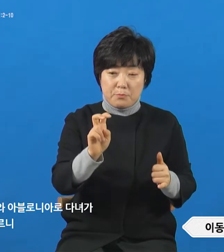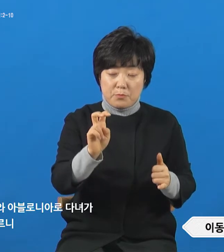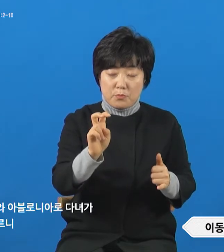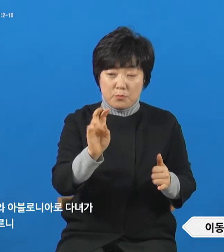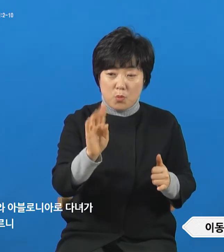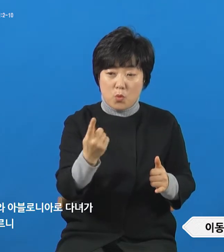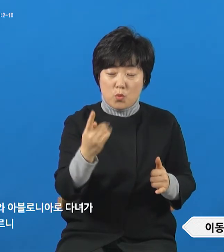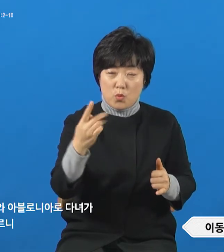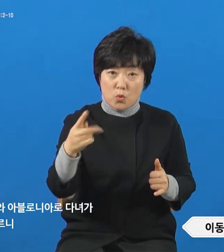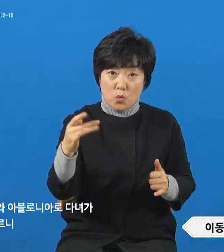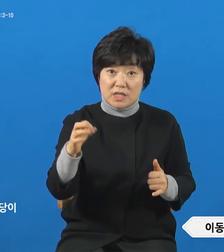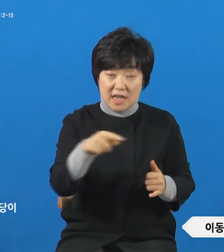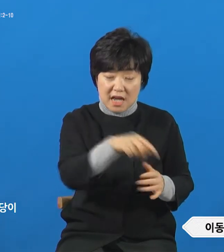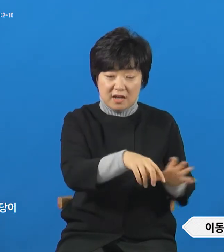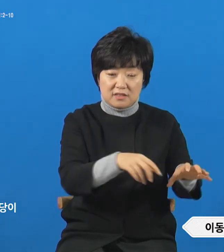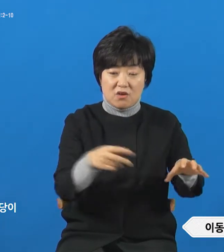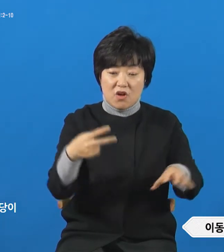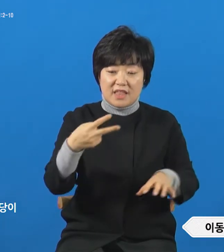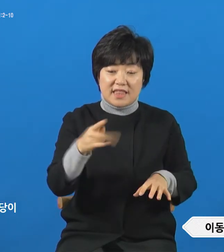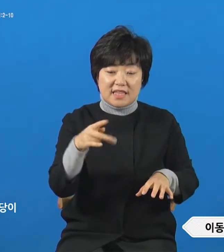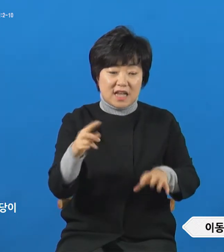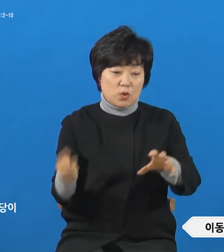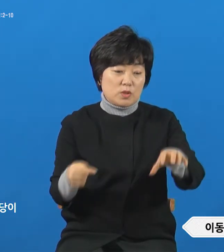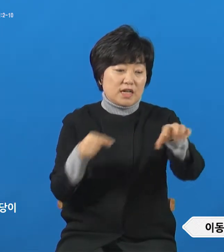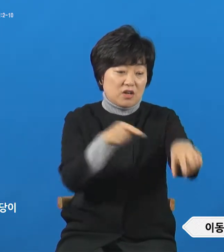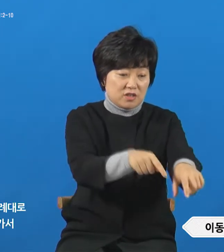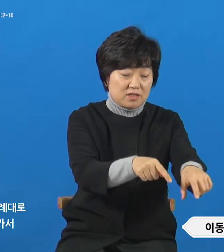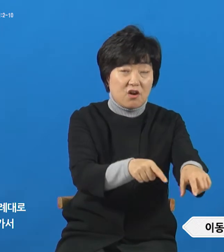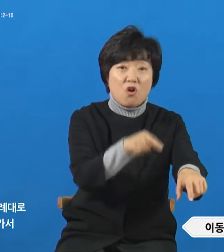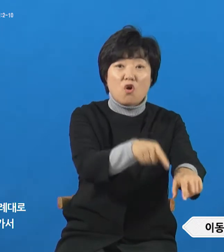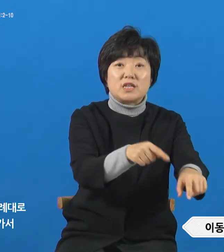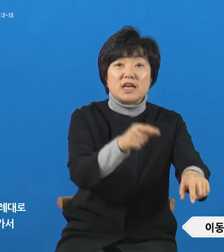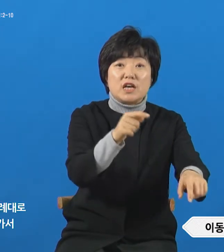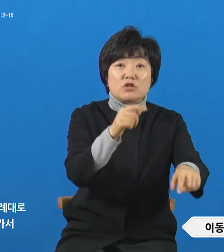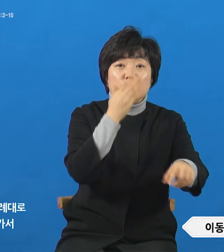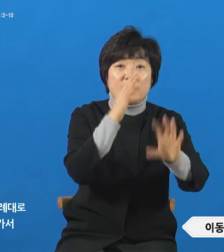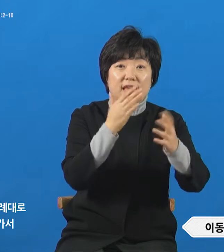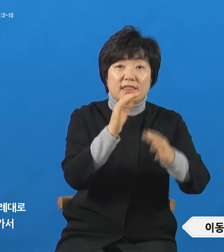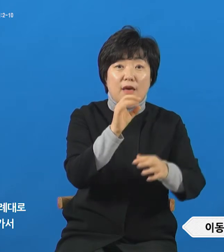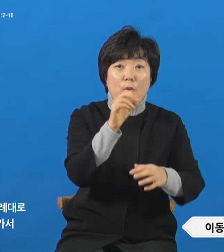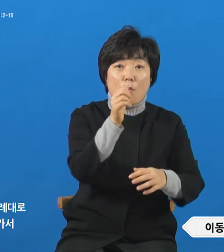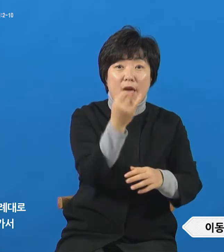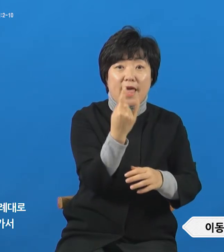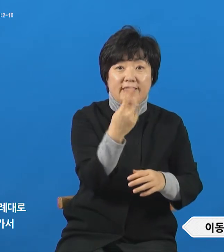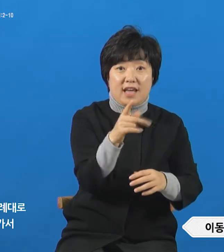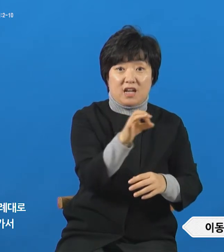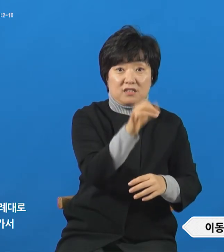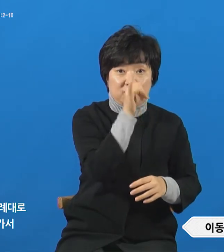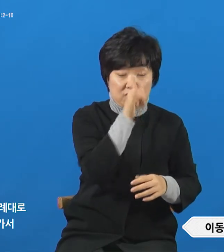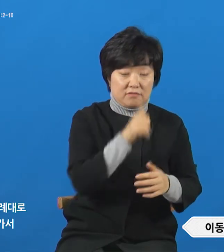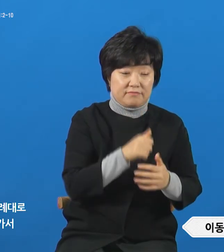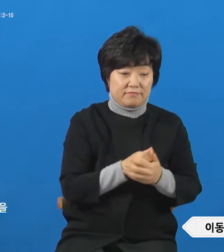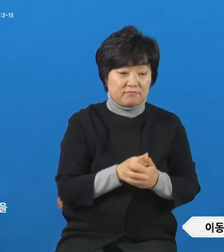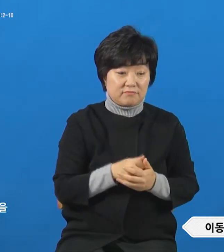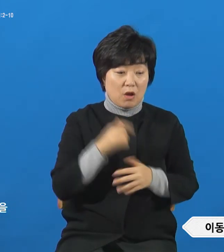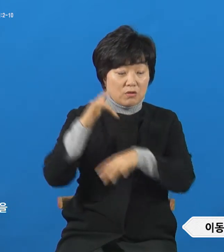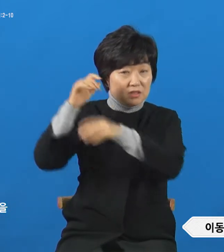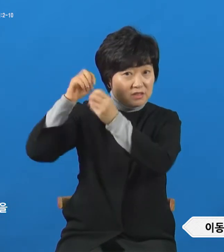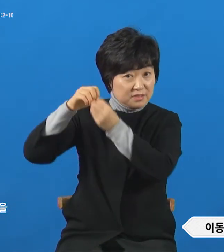다녀가 데살로니가에 이르니 거기 유대인의 회당이 있는지라. 2절에요. 바울이 자기의 관례대로 그들에게